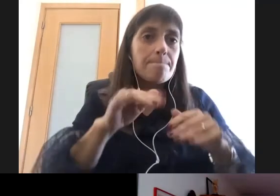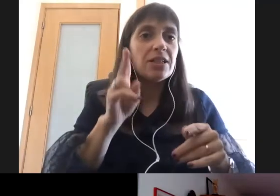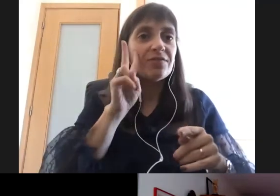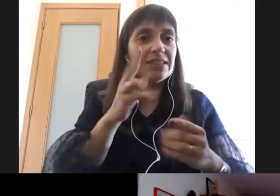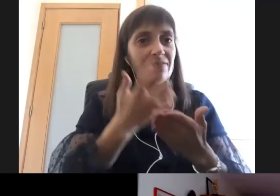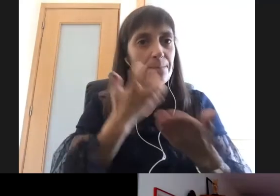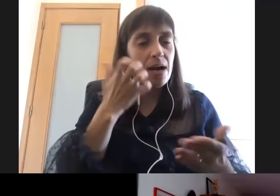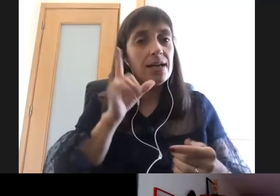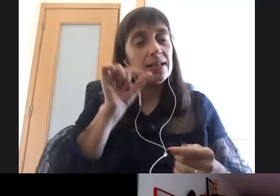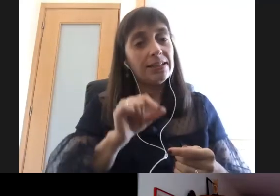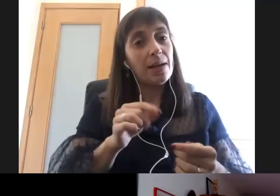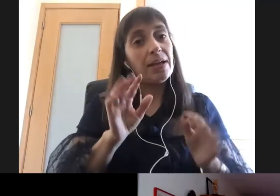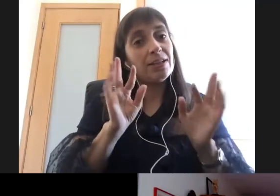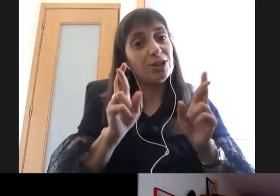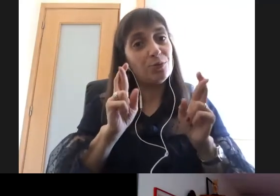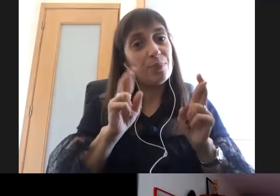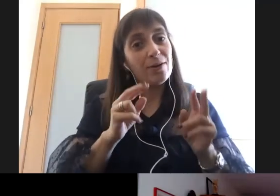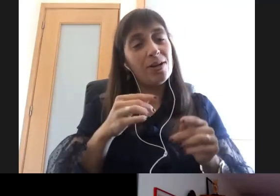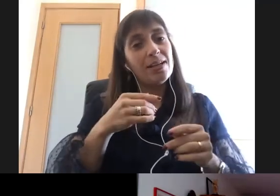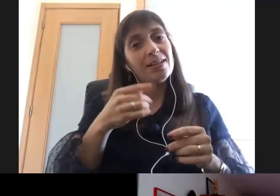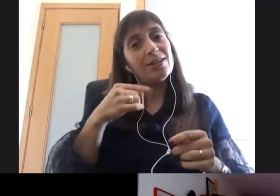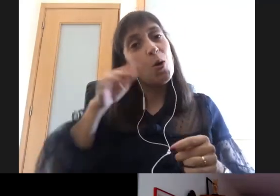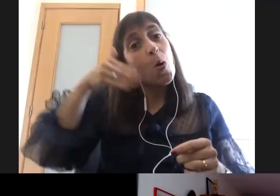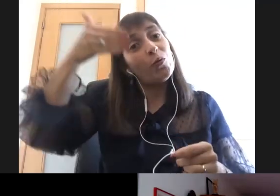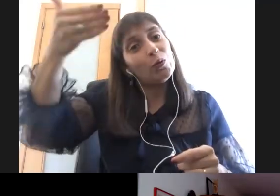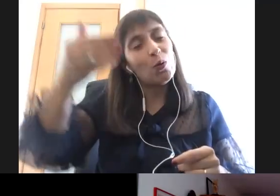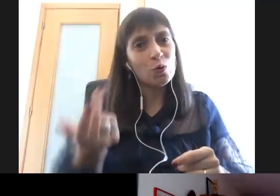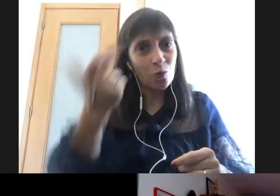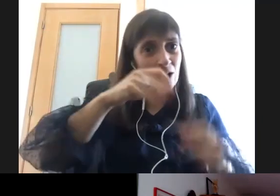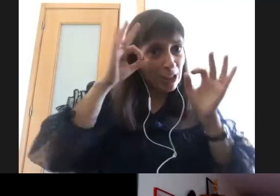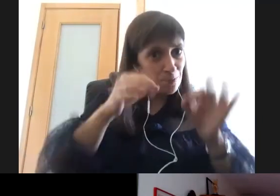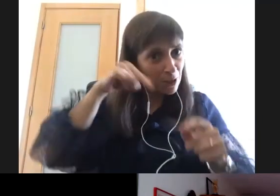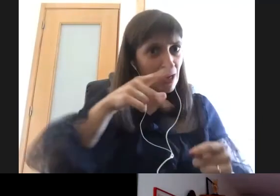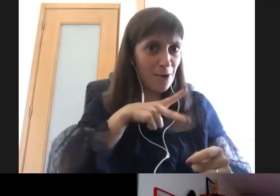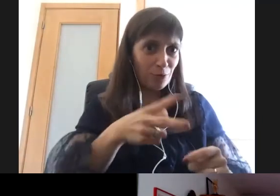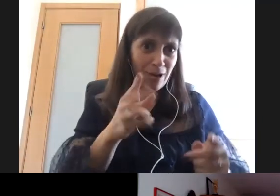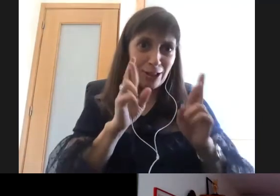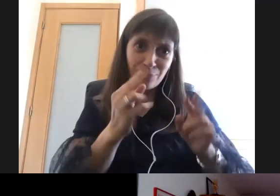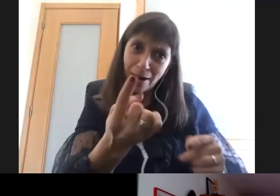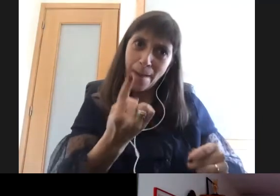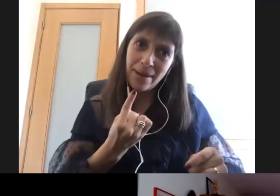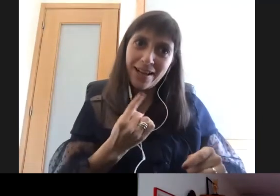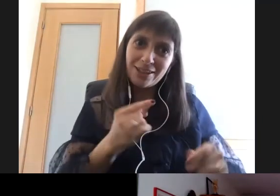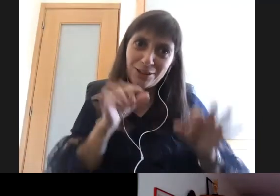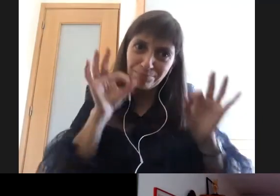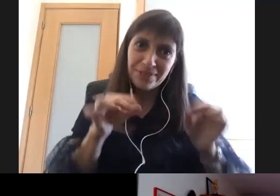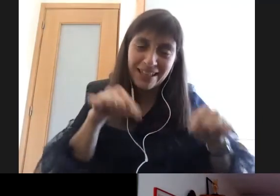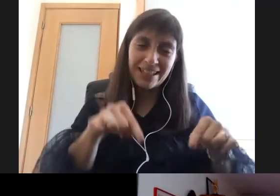e fisicamente um dia viável. Então, que você apareça cá. Algum recado final?